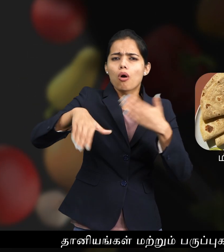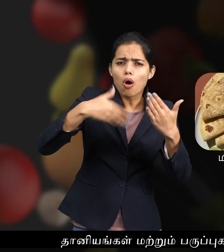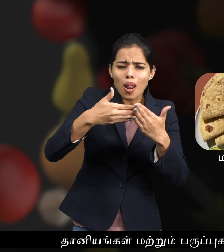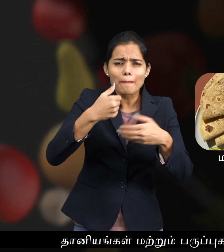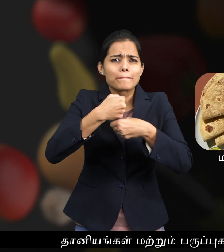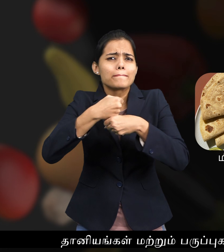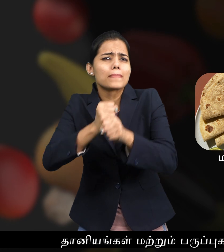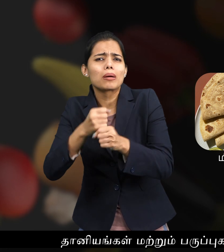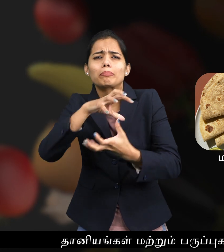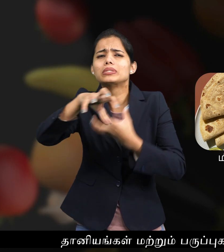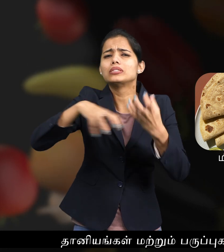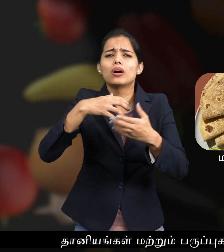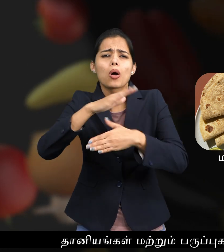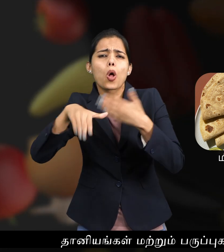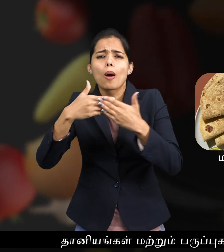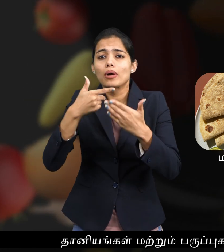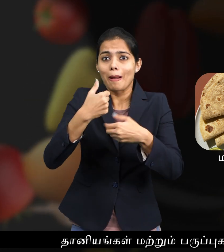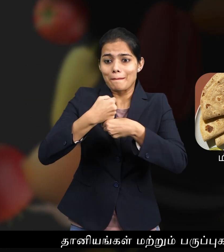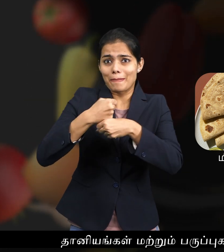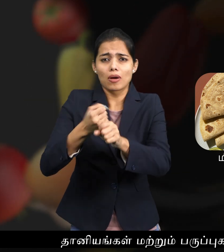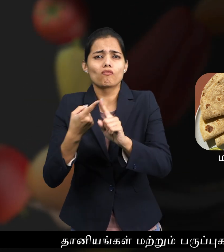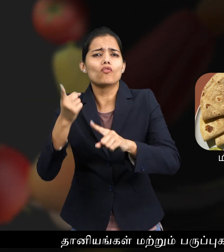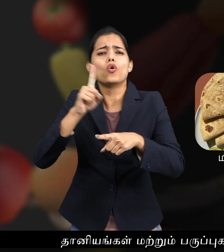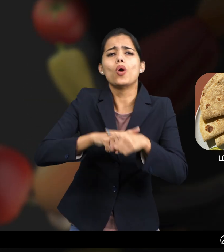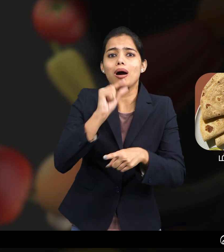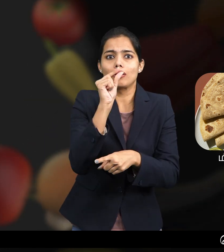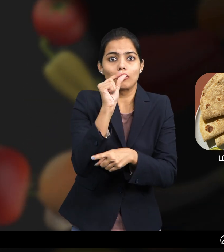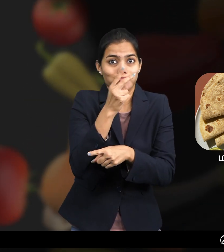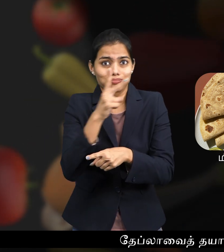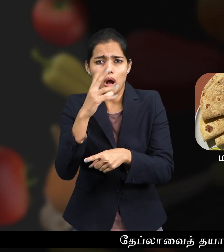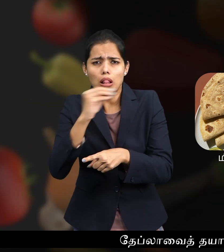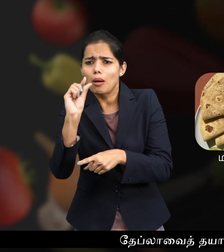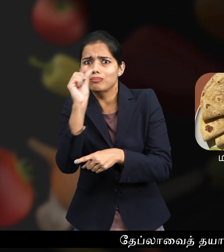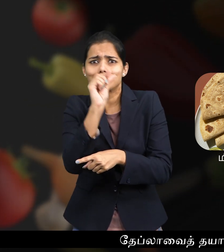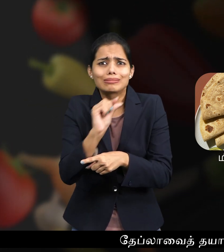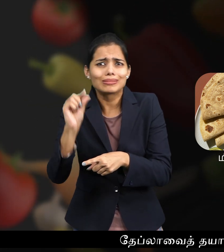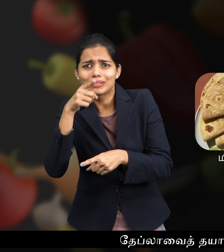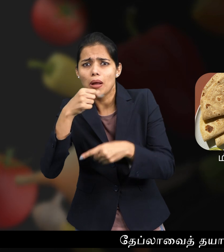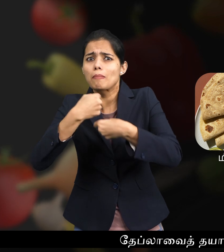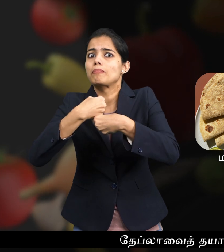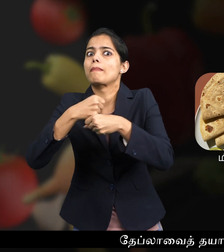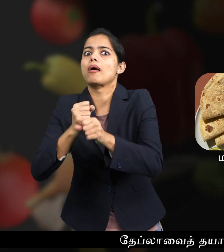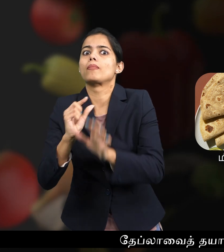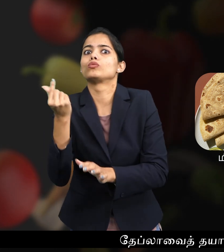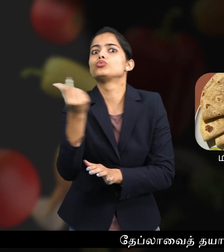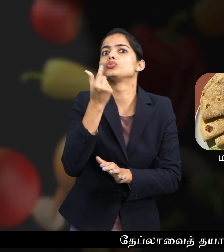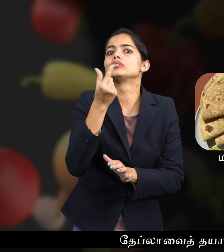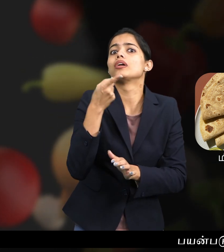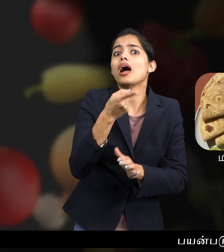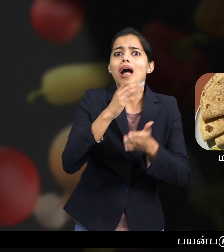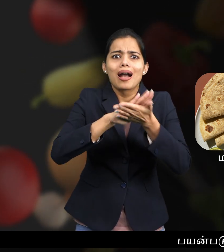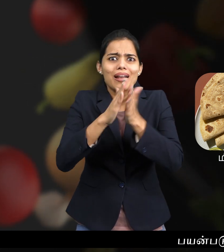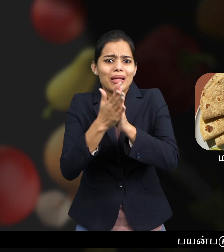தானியங்கள் மற்றும் பருப்புகளிலிருந்து தயாரிக்கப்படும் மிஸ்ஸி ரொட்டி, தேப்லாவை தயாரிக்க மாவுகளின்